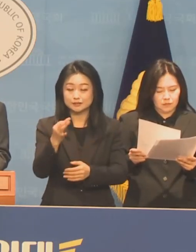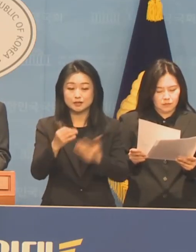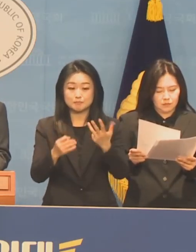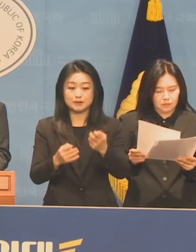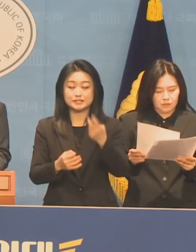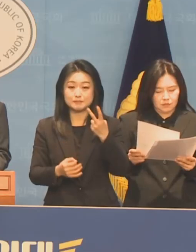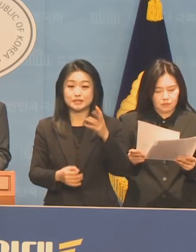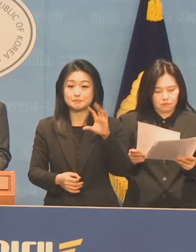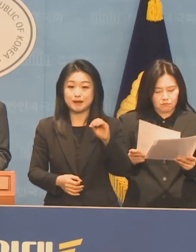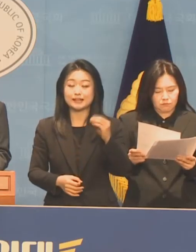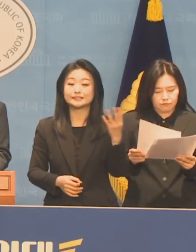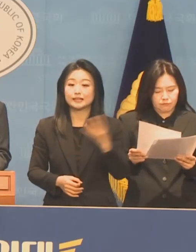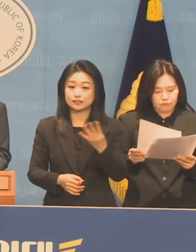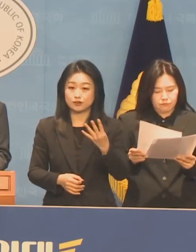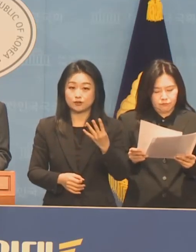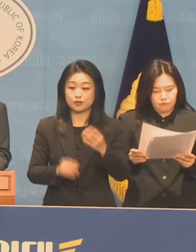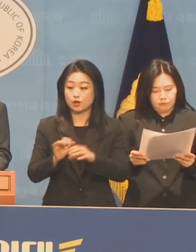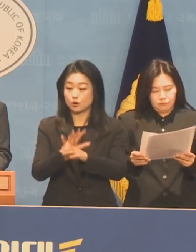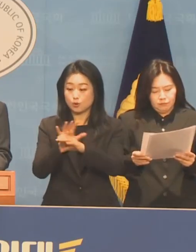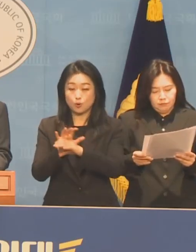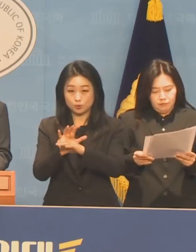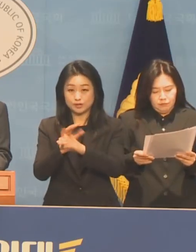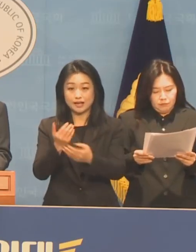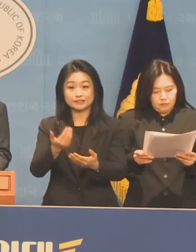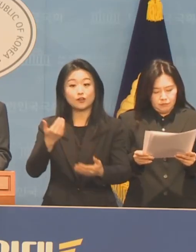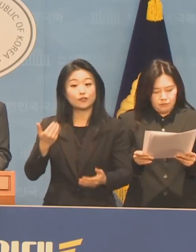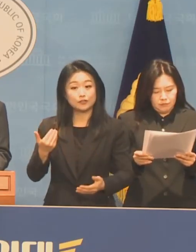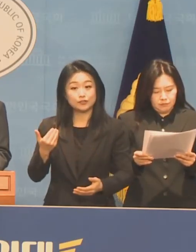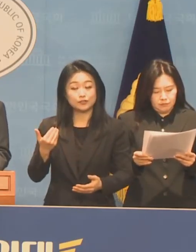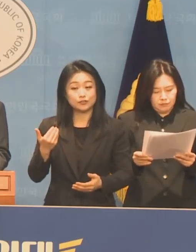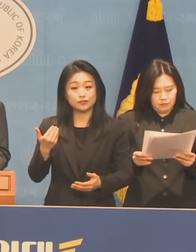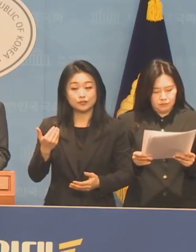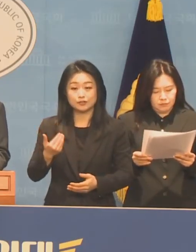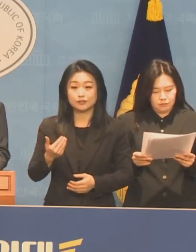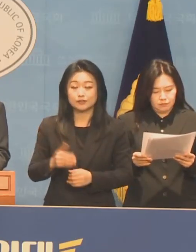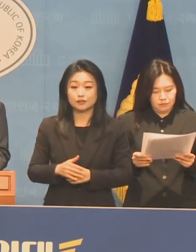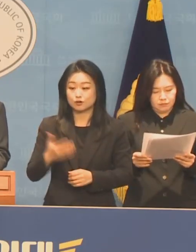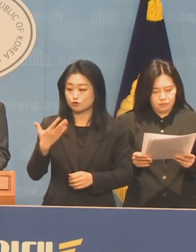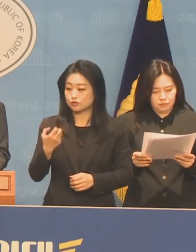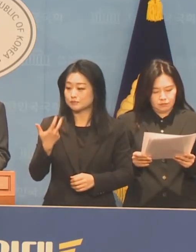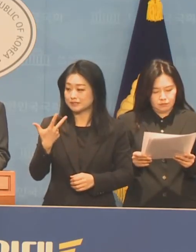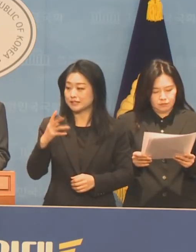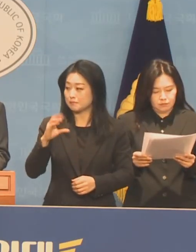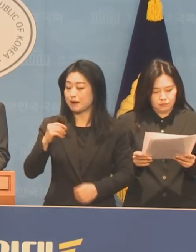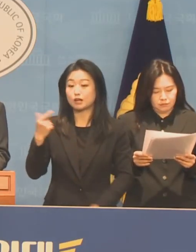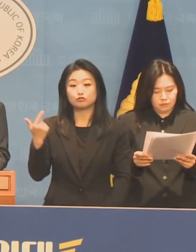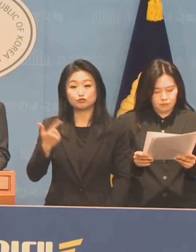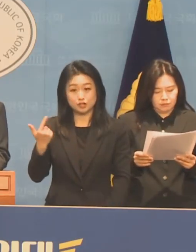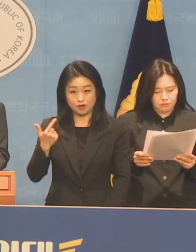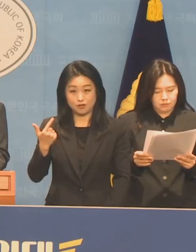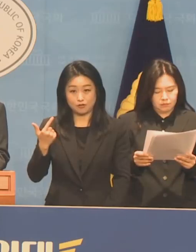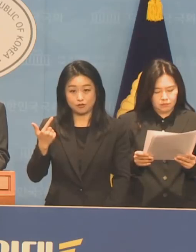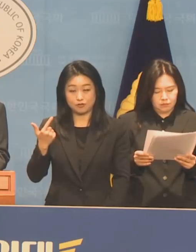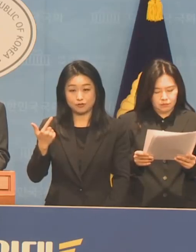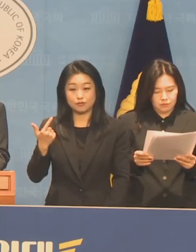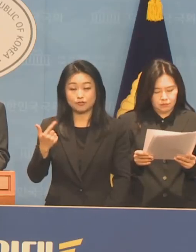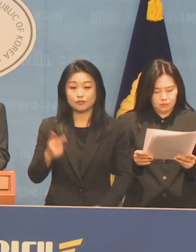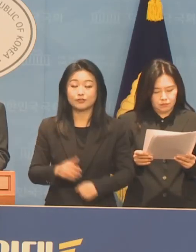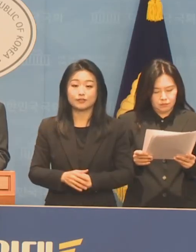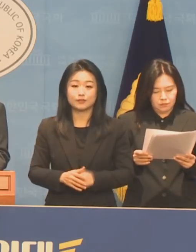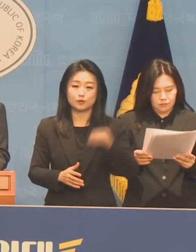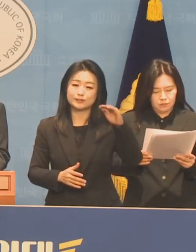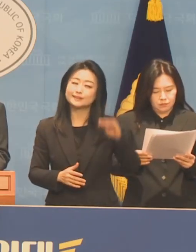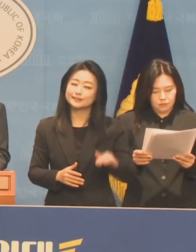82만 4천 원으로 코로나19 유행 이전 수준인 97만 6천 원 수준에는 미치지 못하는